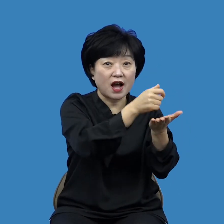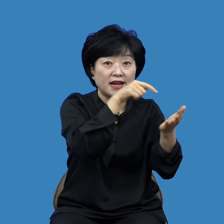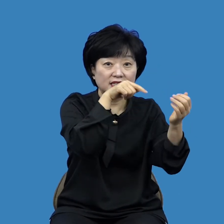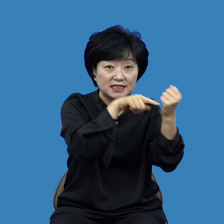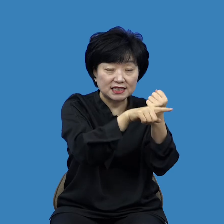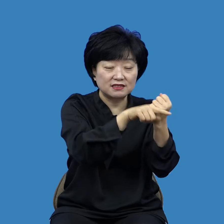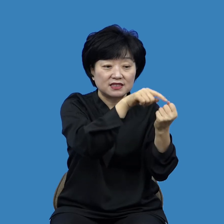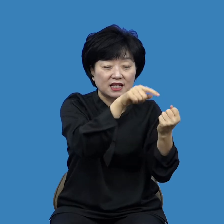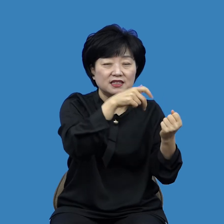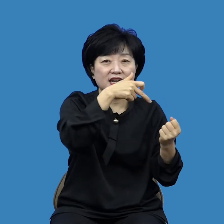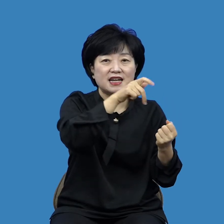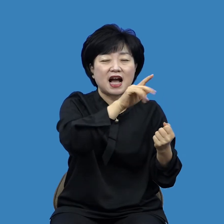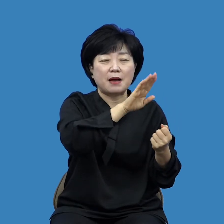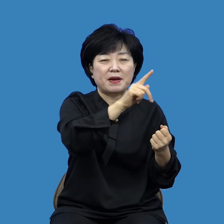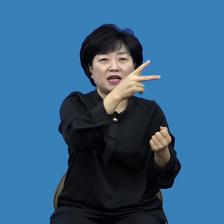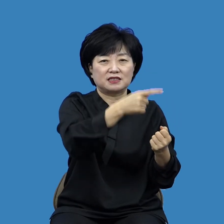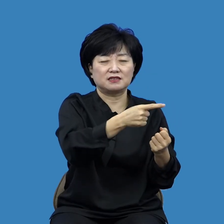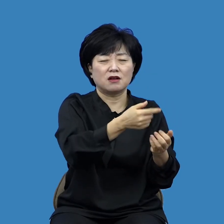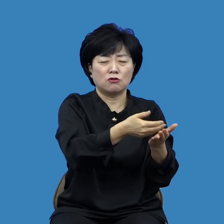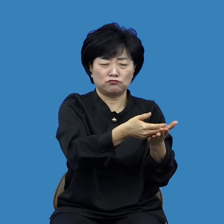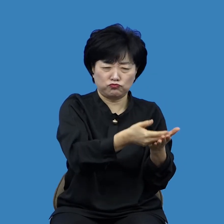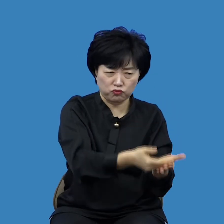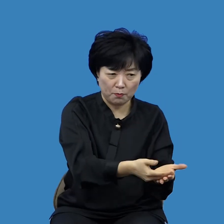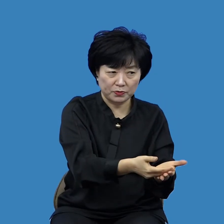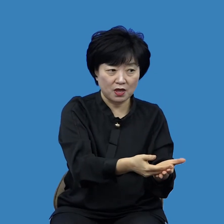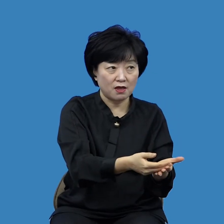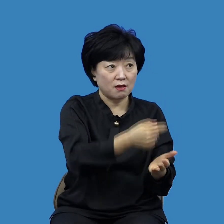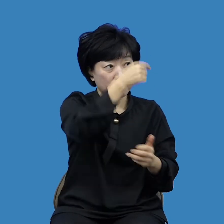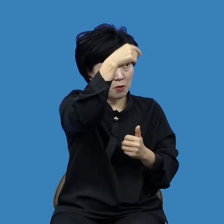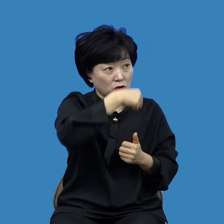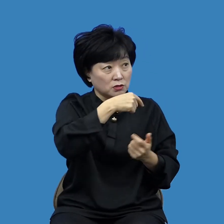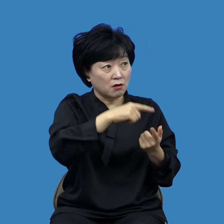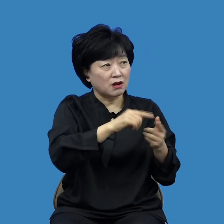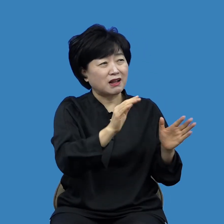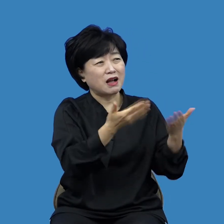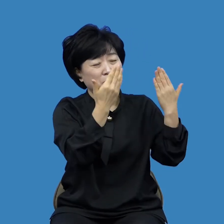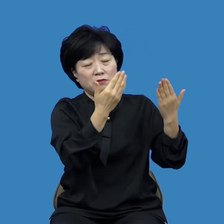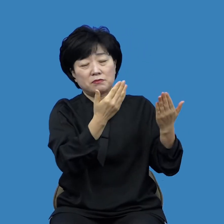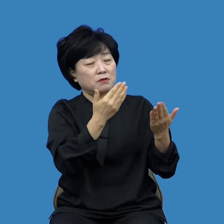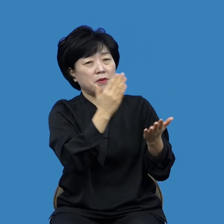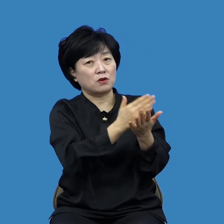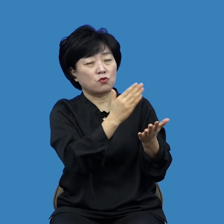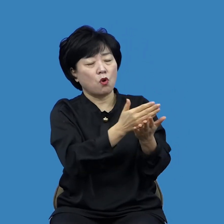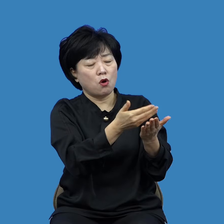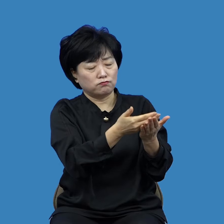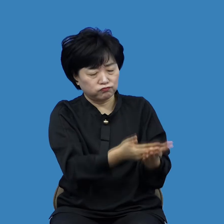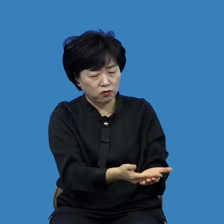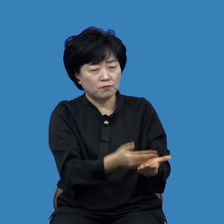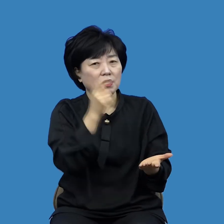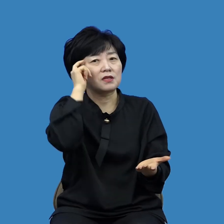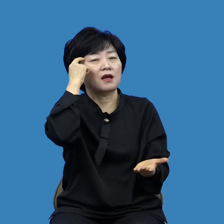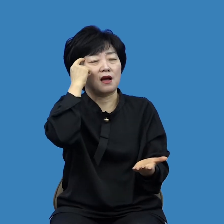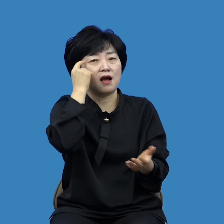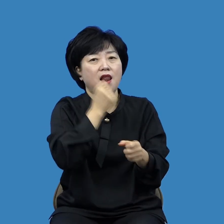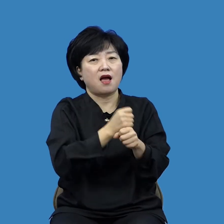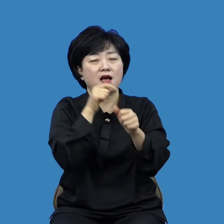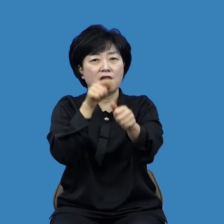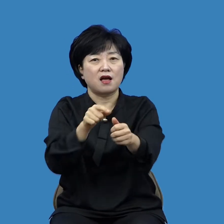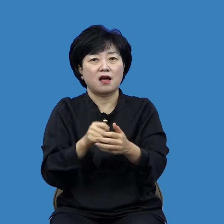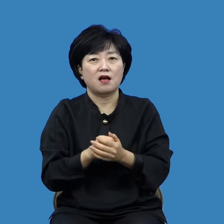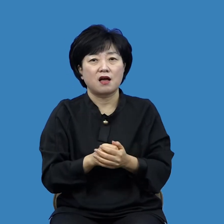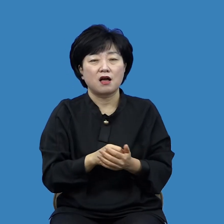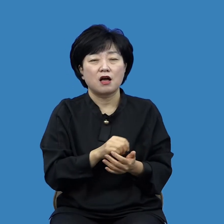뜻이에요. 그래서 내 부모를 공경하라 그랬을 때는 이런 의미들을 담고 있는 거예요. 첫째, 무슨 의미라고? 무겁게 생각하라는 거예요.